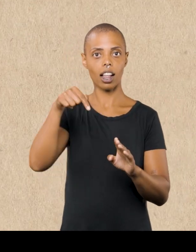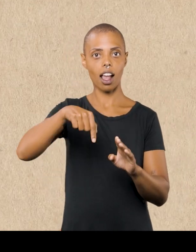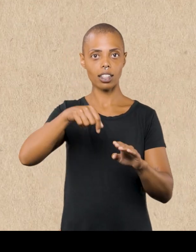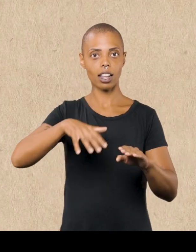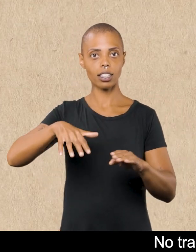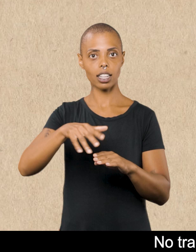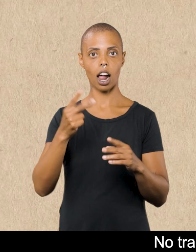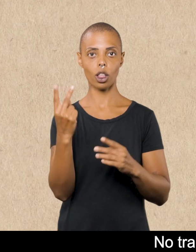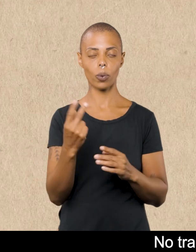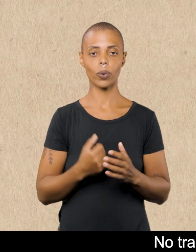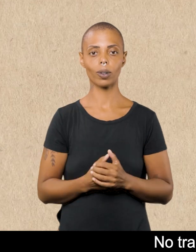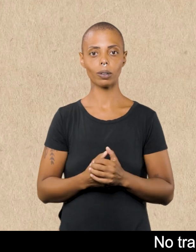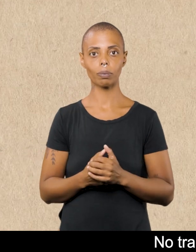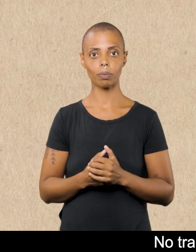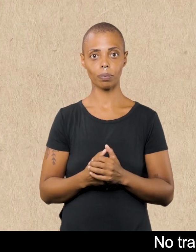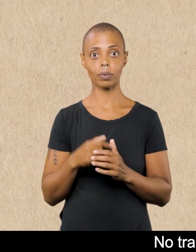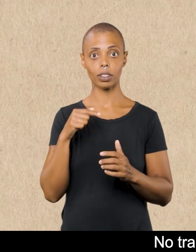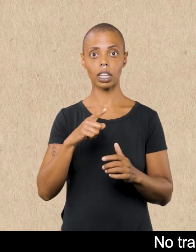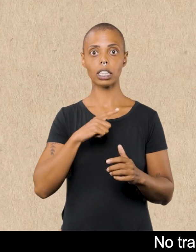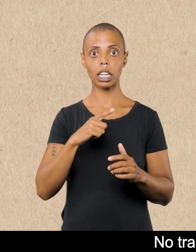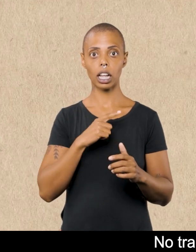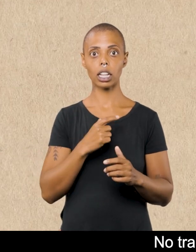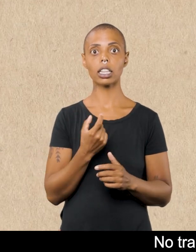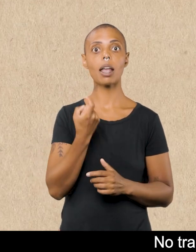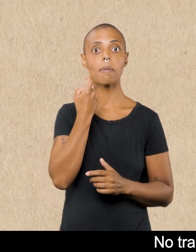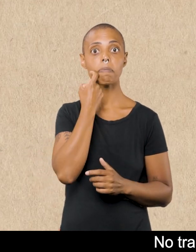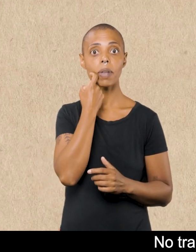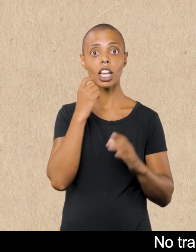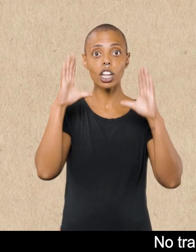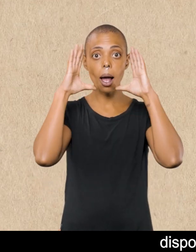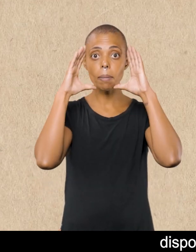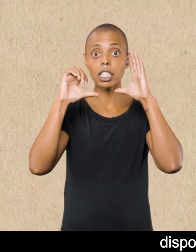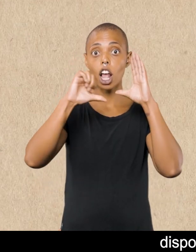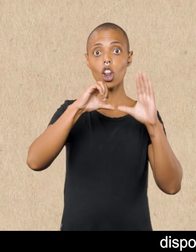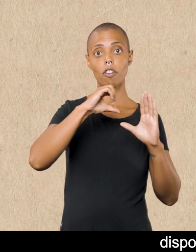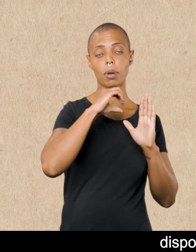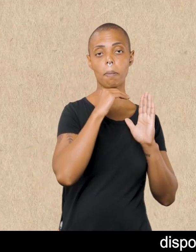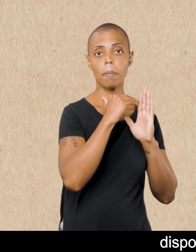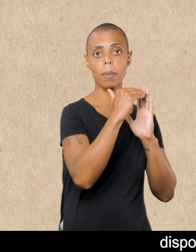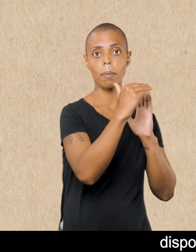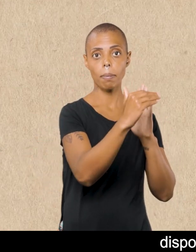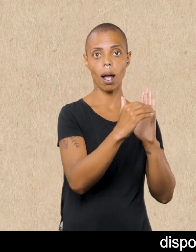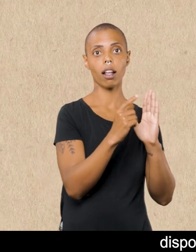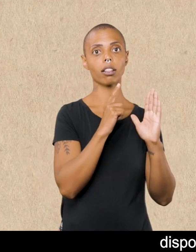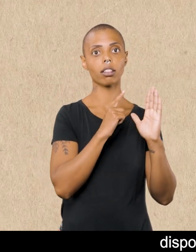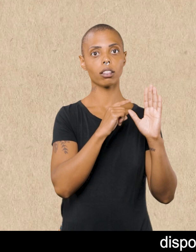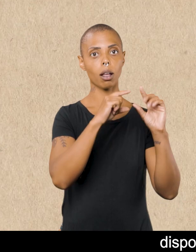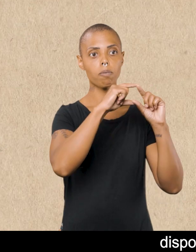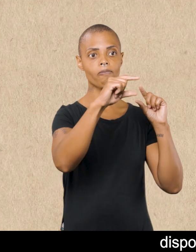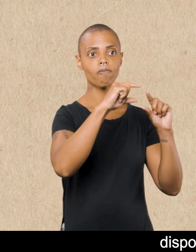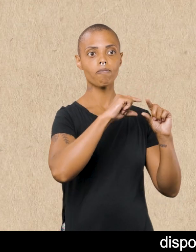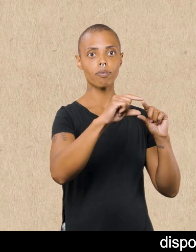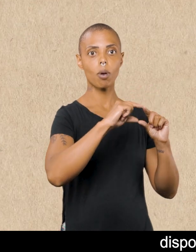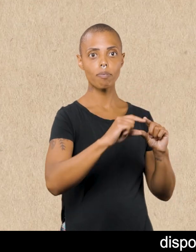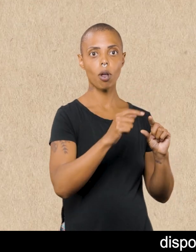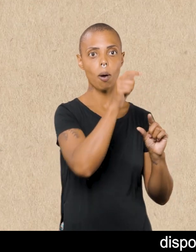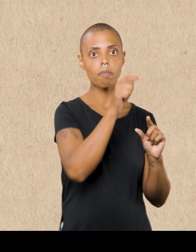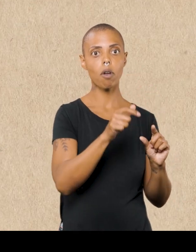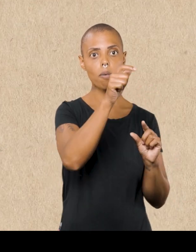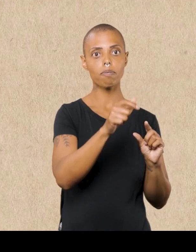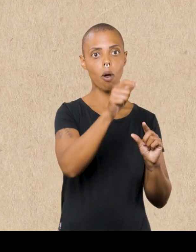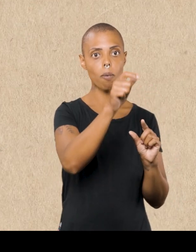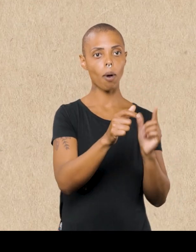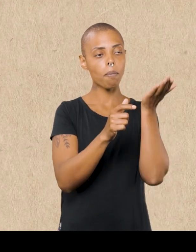como referência os dois acessos de entrada nesta sala. No trabalho, há o desenho de 9 cabeças de